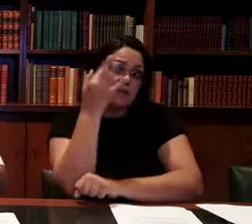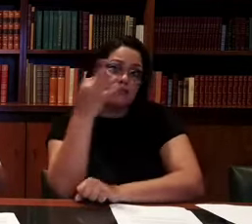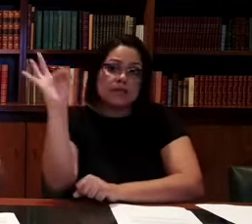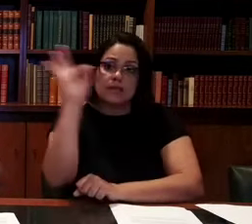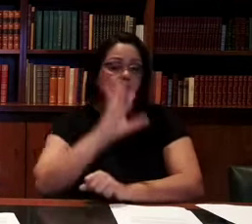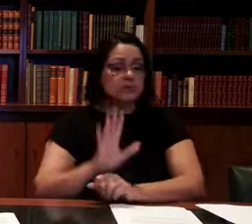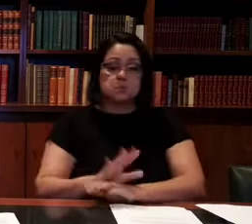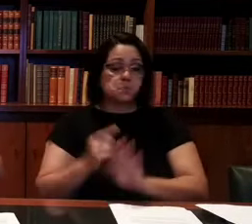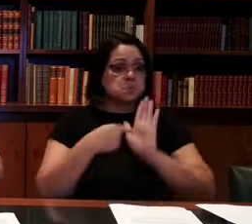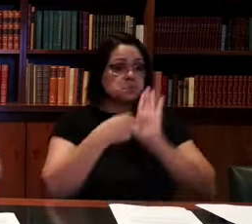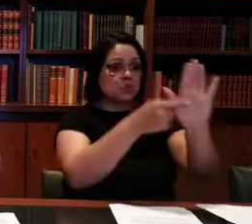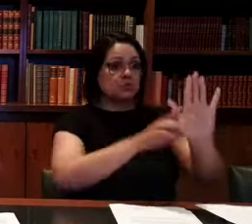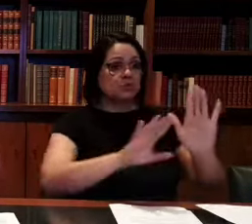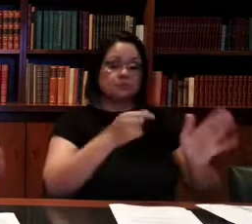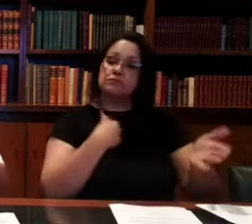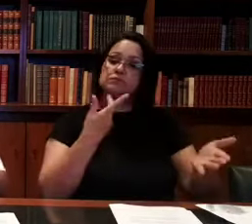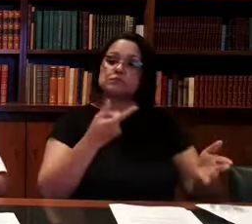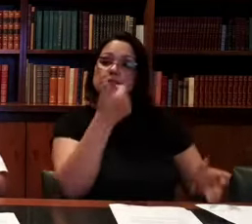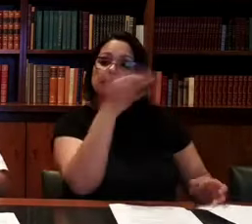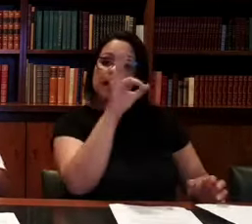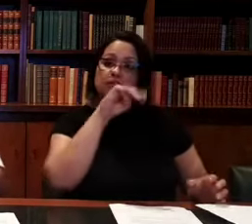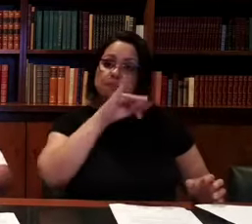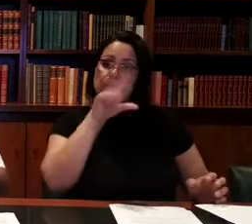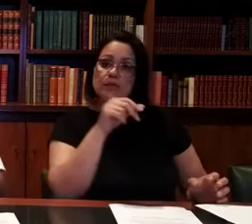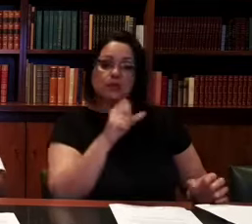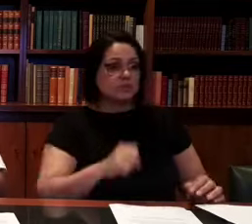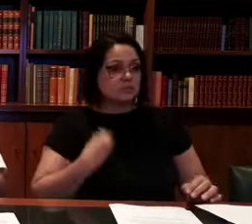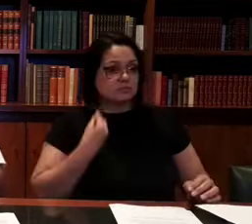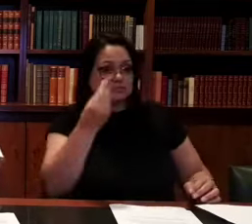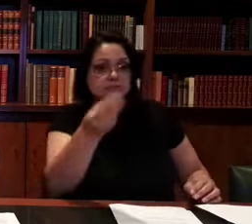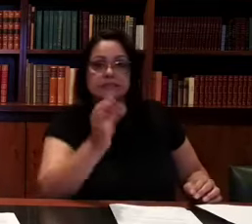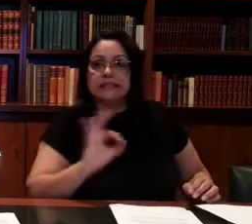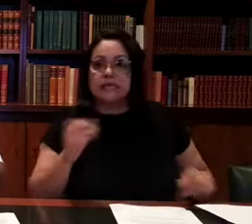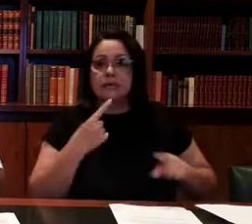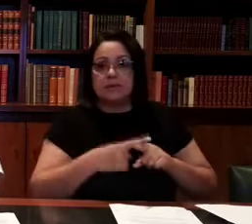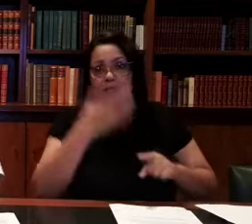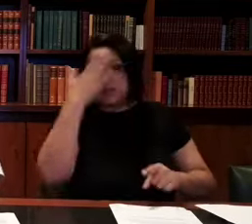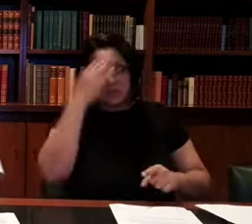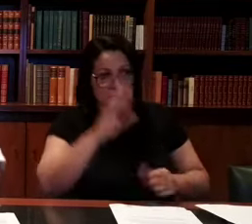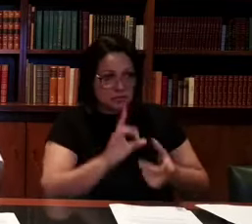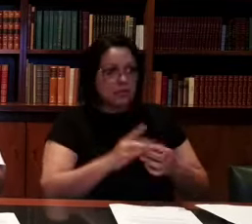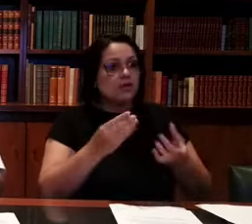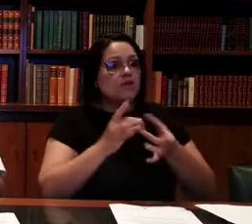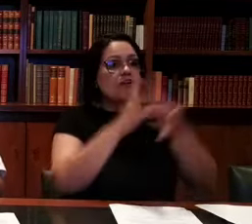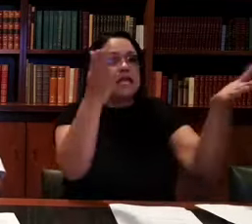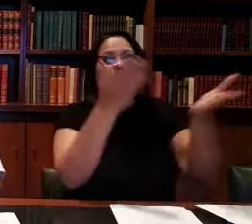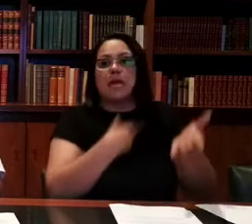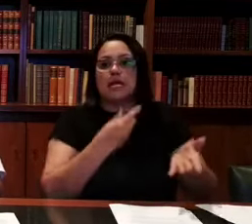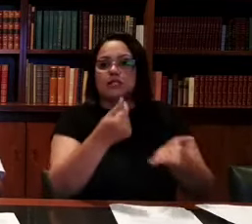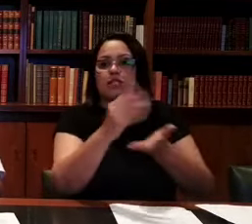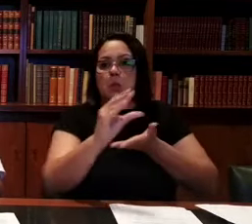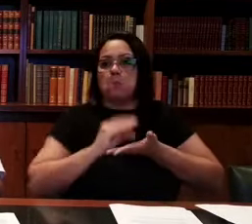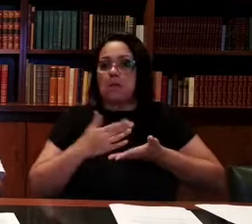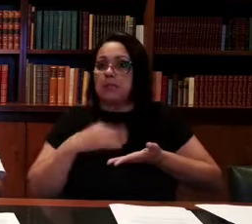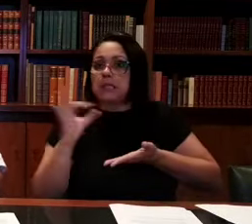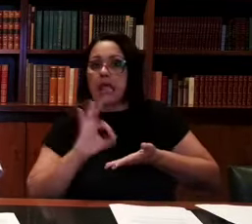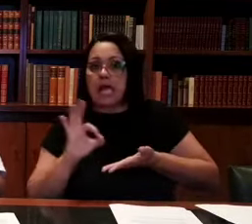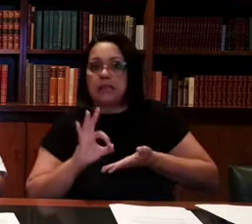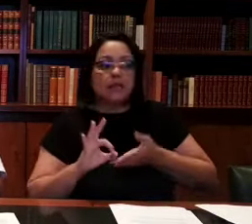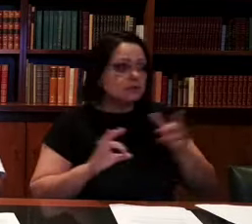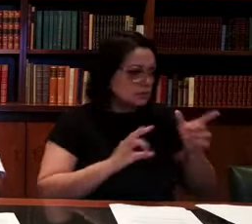apresentava ele podia apresentar a x né 10 milhões de mesmo eu não aguentava nada porque eu sabia que não ia liberar eu não vou perder meu tempo